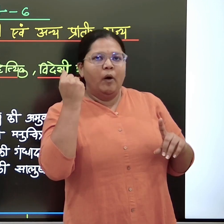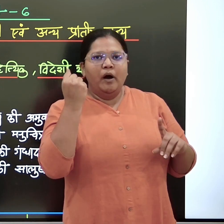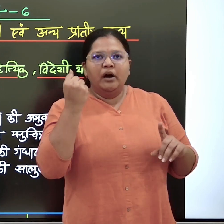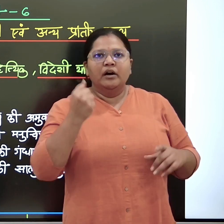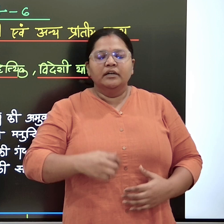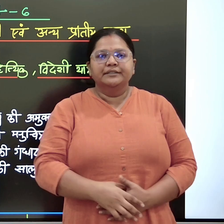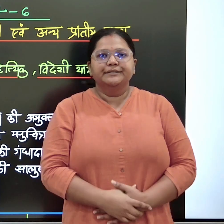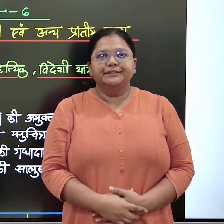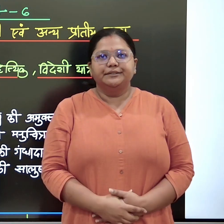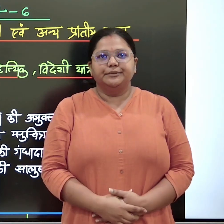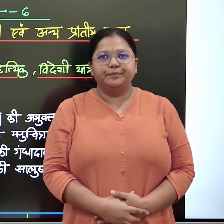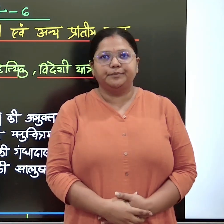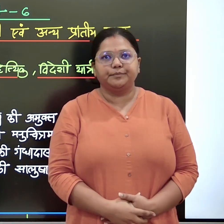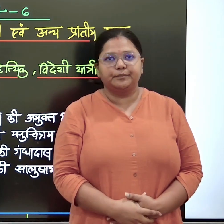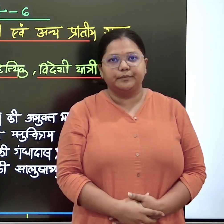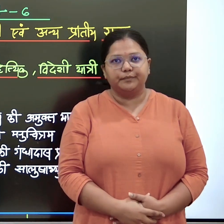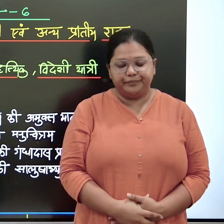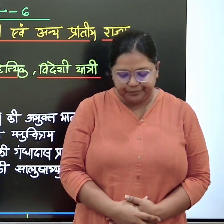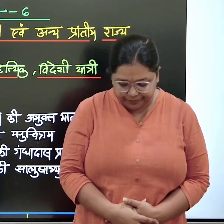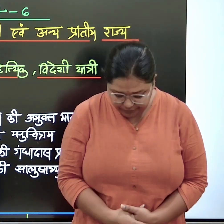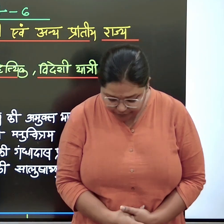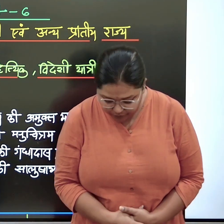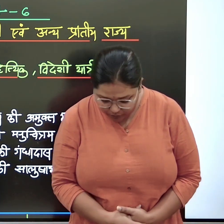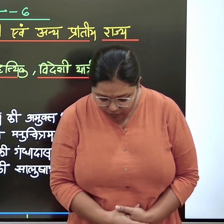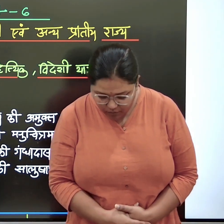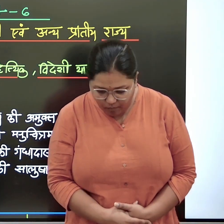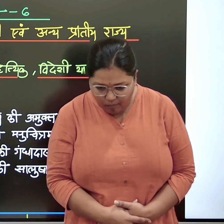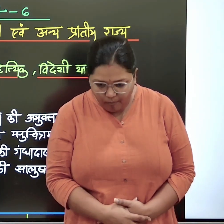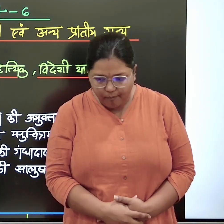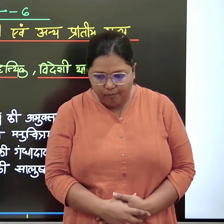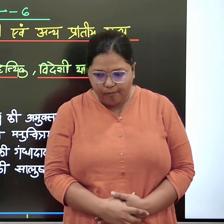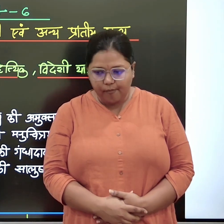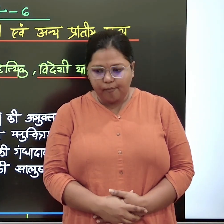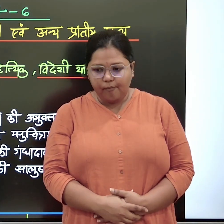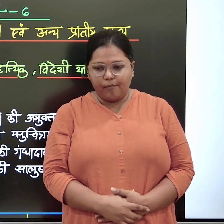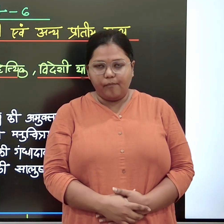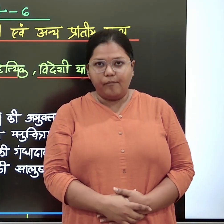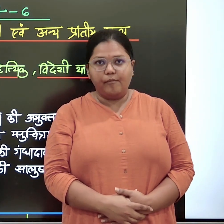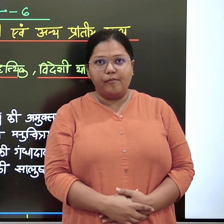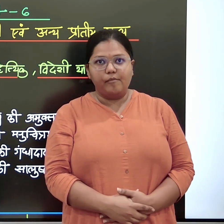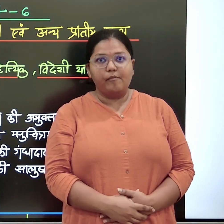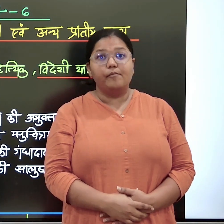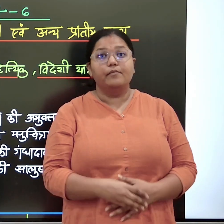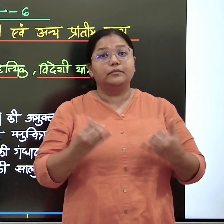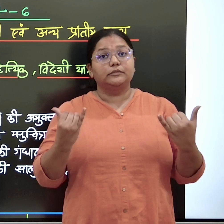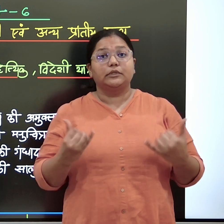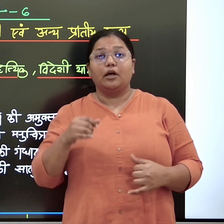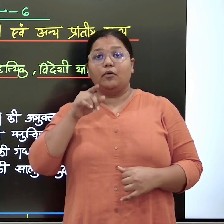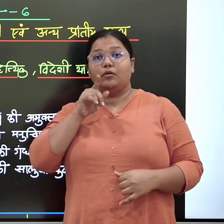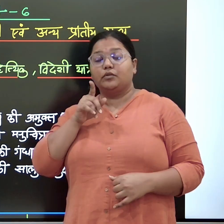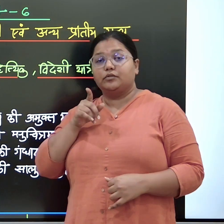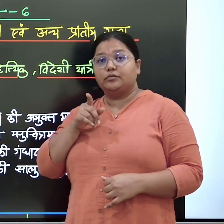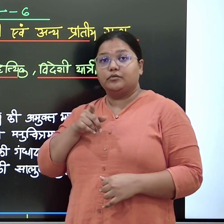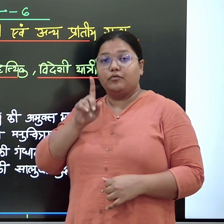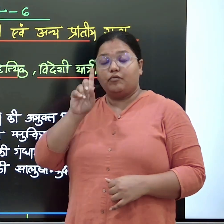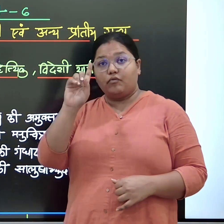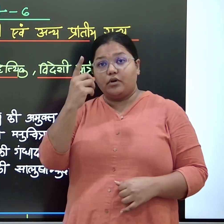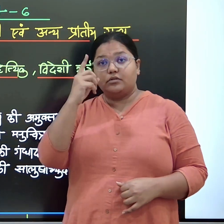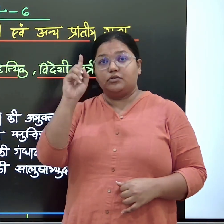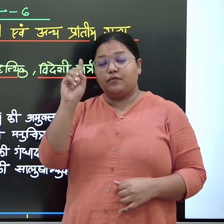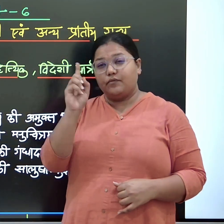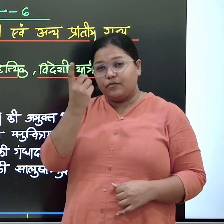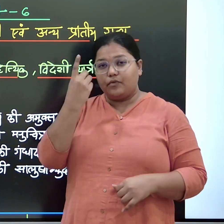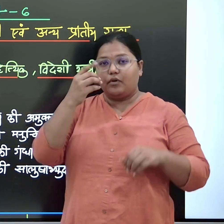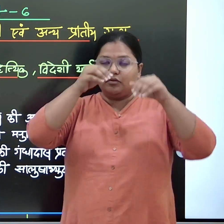तो सबसे पहले जो विजयनगर में जो वंश आया था वो आया था संगम वंश, ठीक। संगम